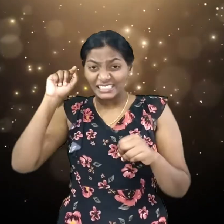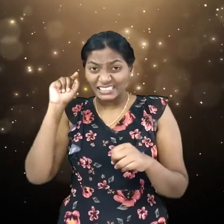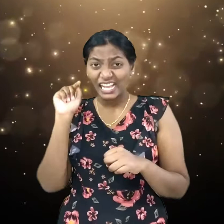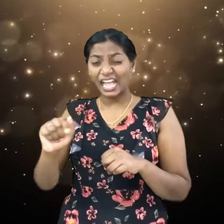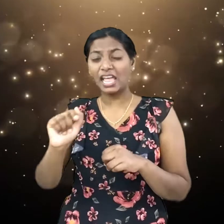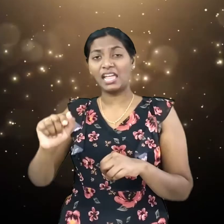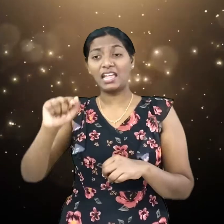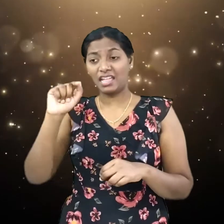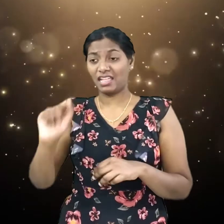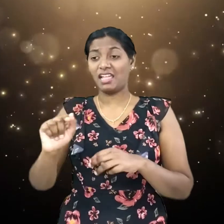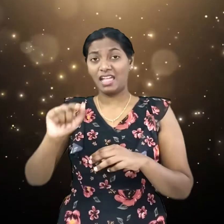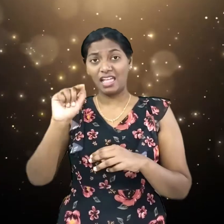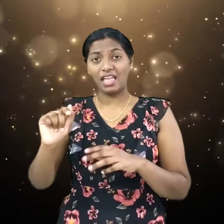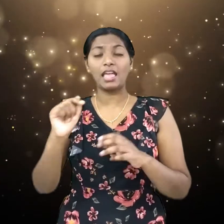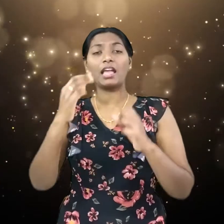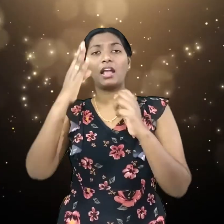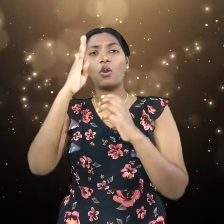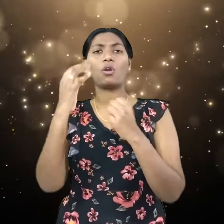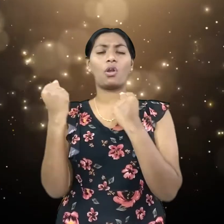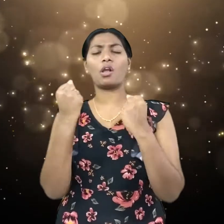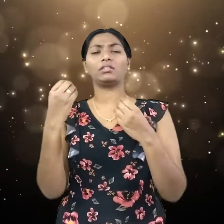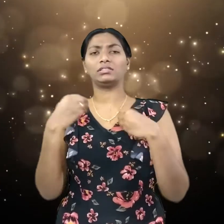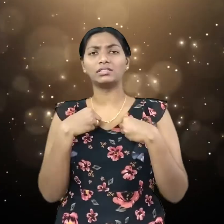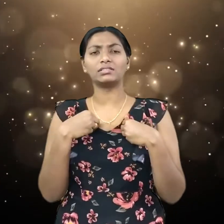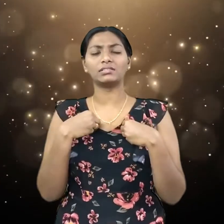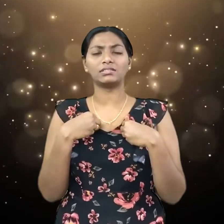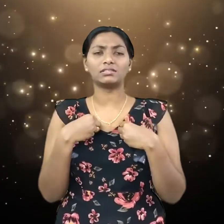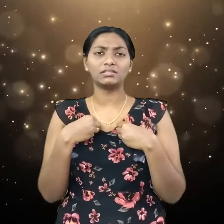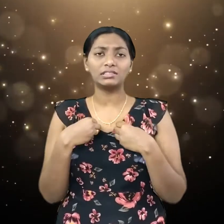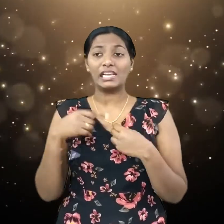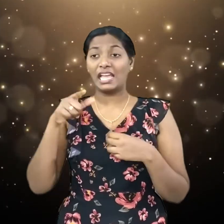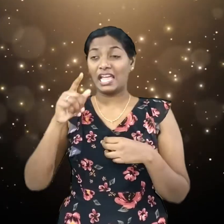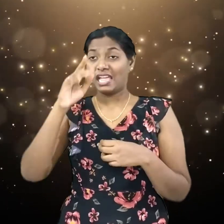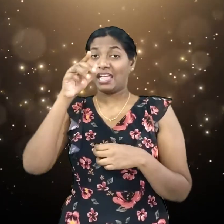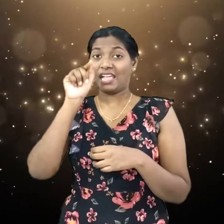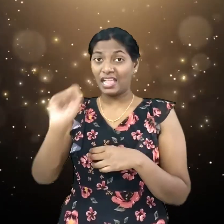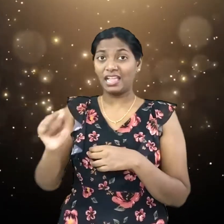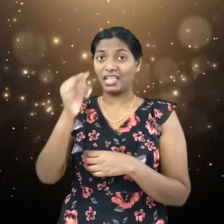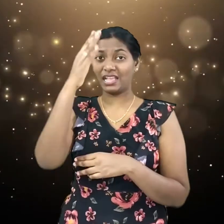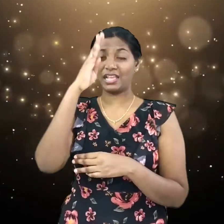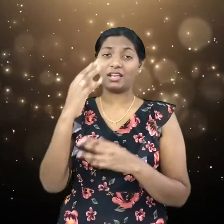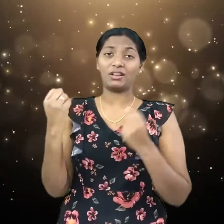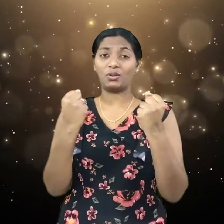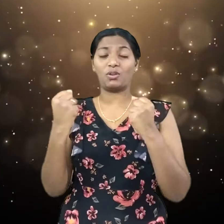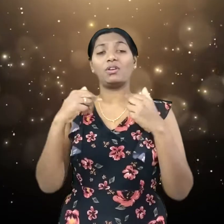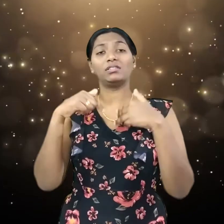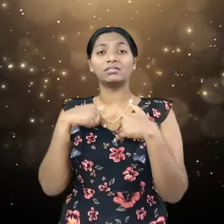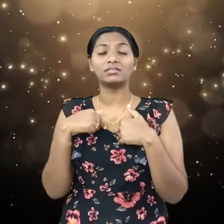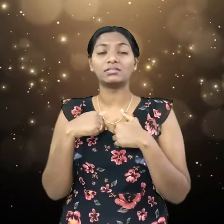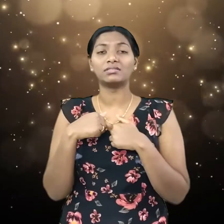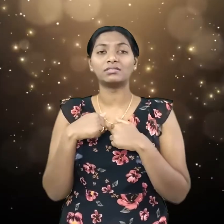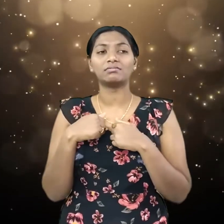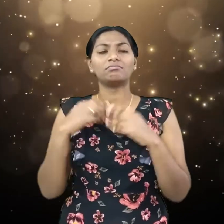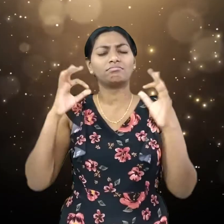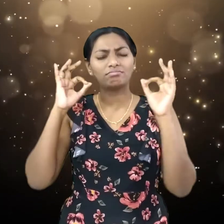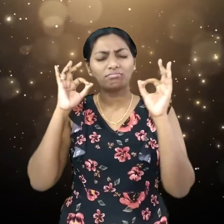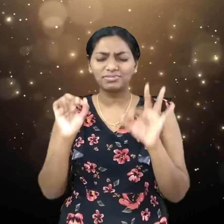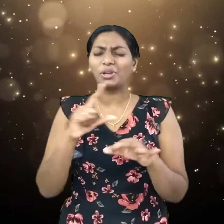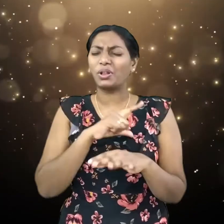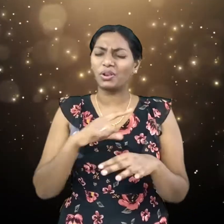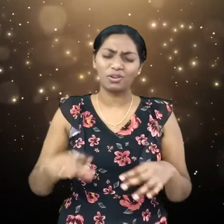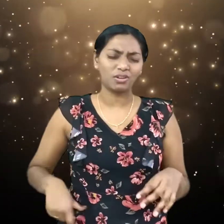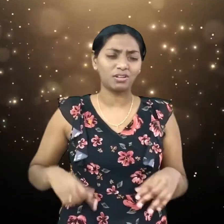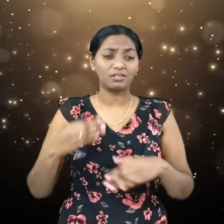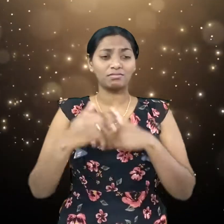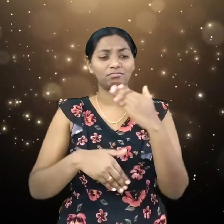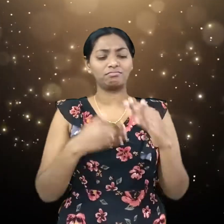दिस ग्रेस, बोलिए दिस ग्रेस, ये अनुग्रह, बोलिए ये अनुग्रह, ये अनुग्रह। ओ